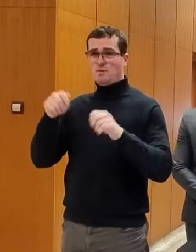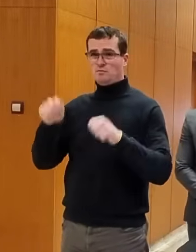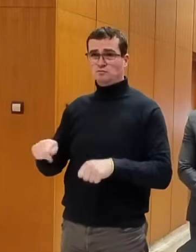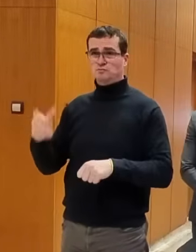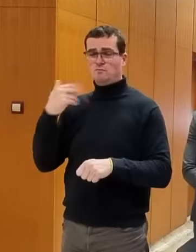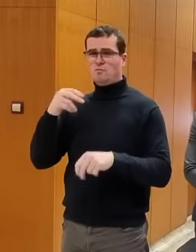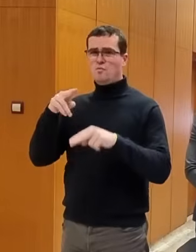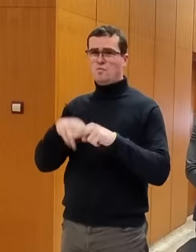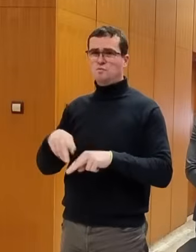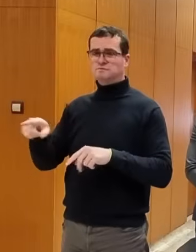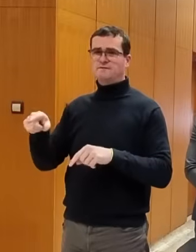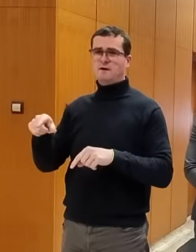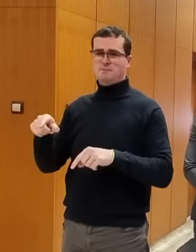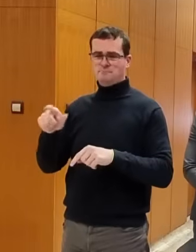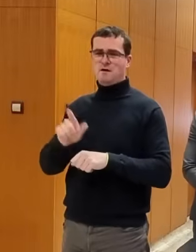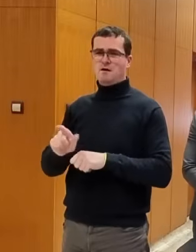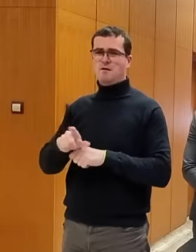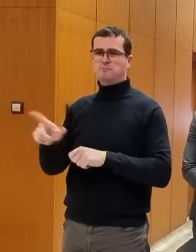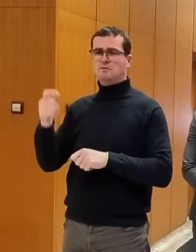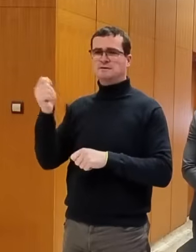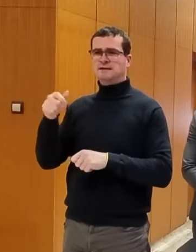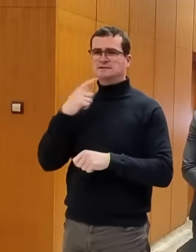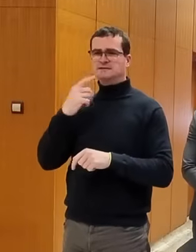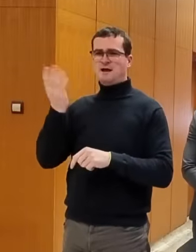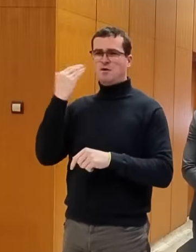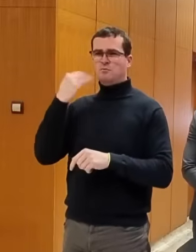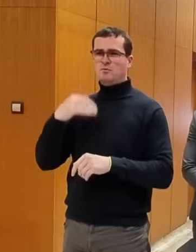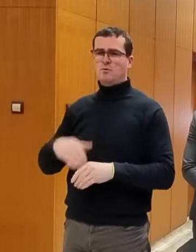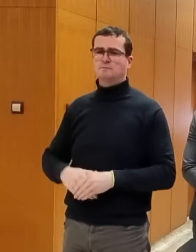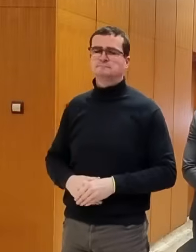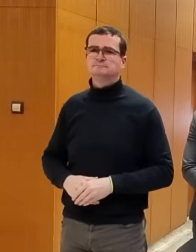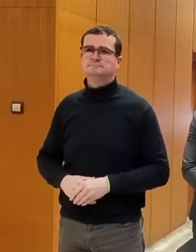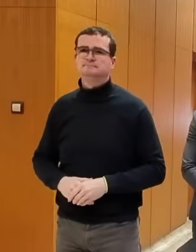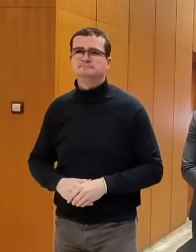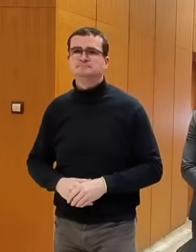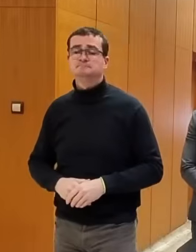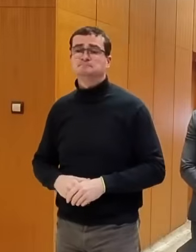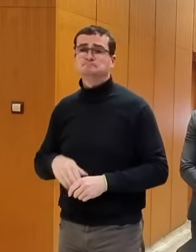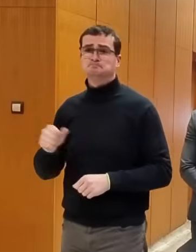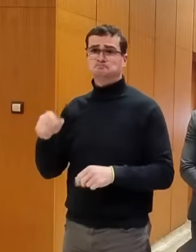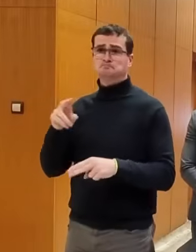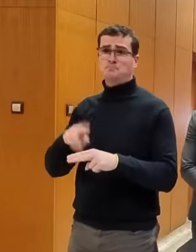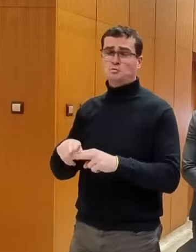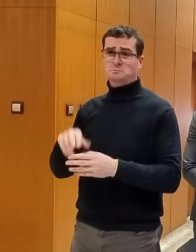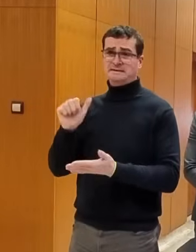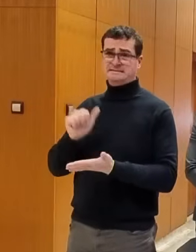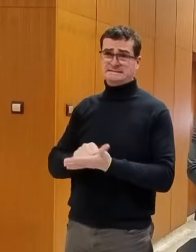rozhodnuté, tak zostávajú zachované aj tresty v takých výškach, ako boli.